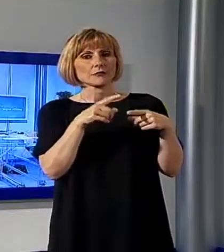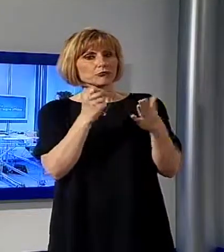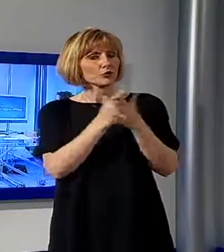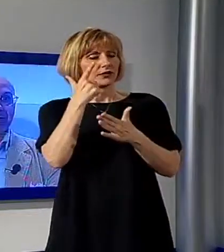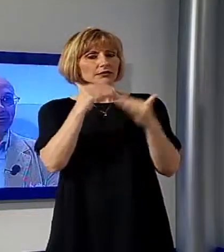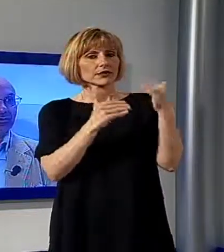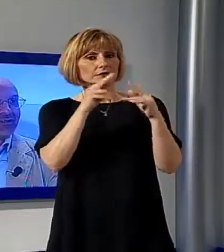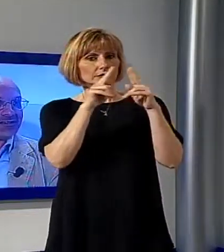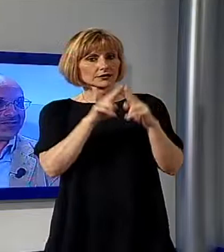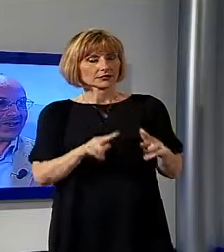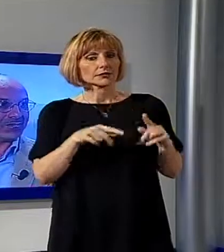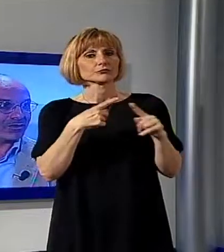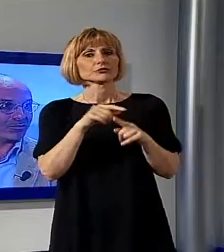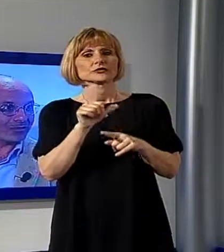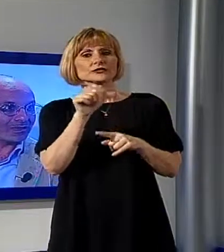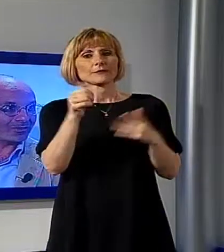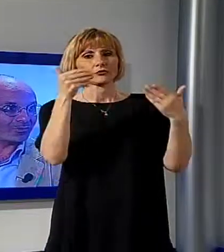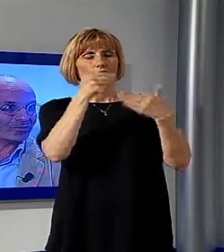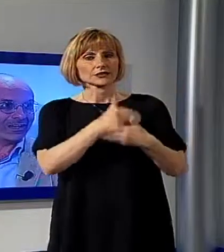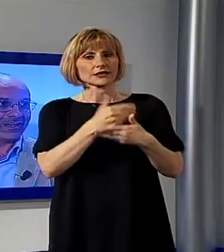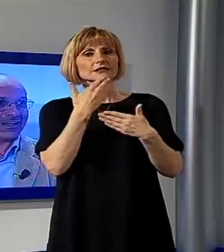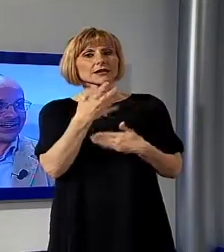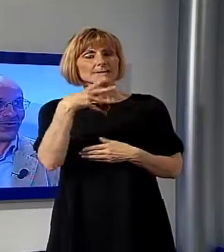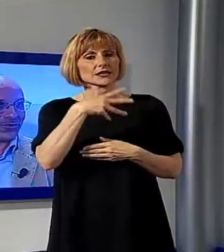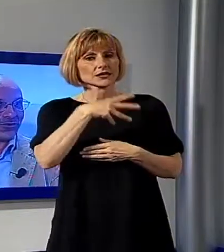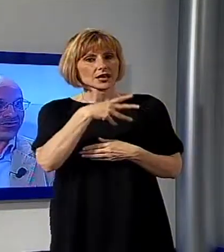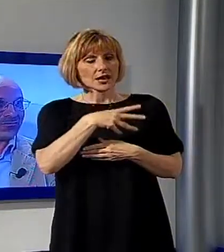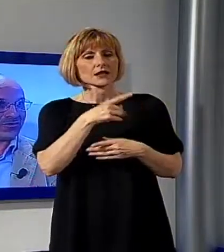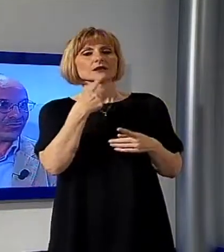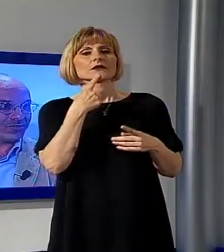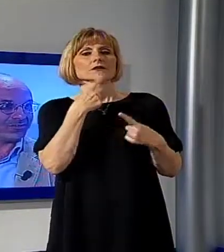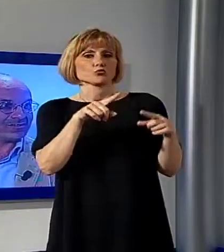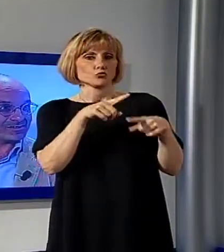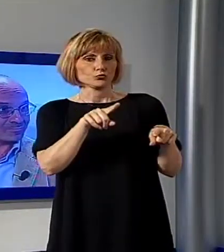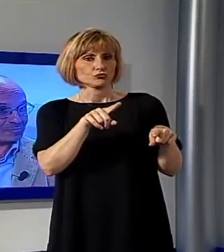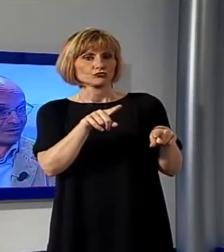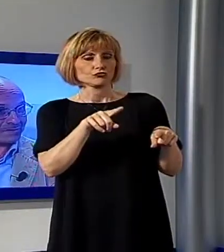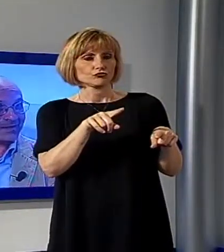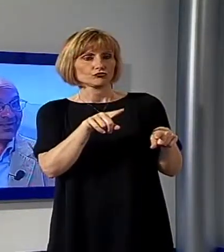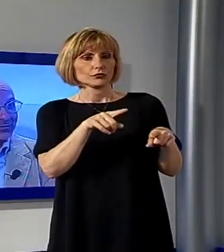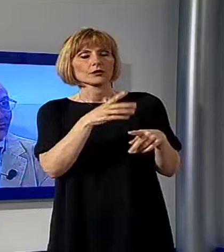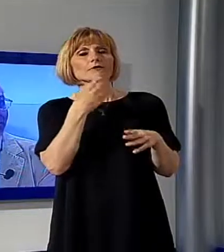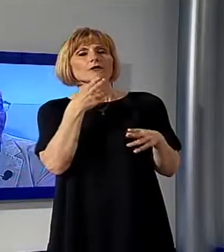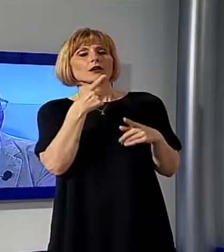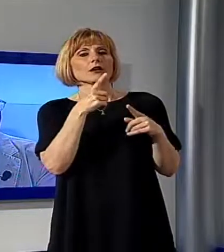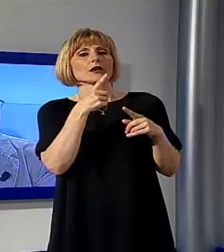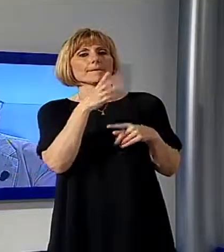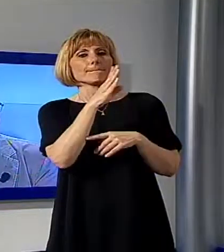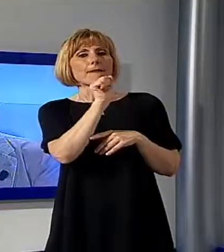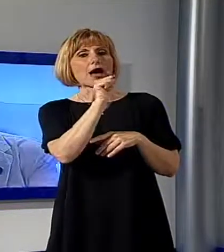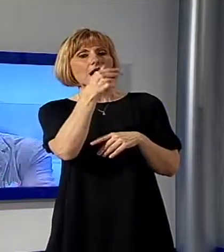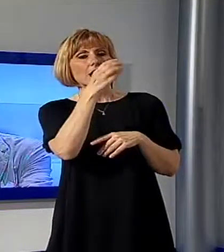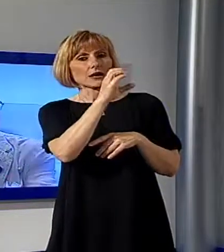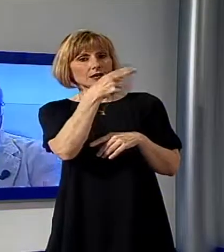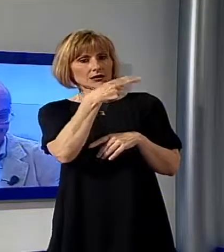Giglio. Sabato sera in San Michele Mario Brunello, che dialoga con Oreste Bossini sul tema del silenzio e poi suona Bach e musiche di Sofia